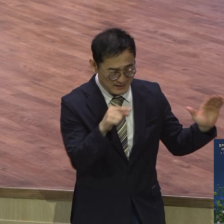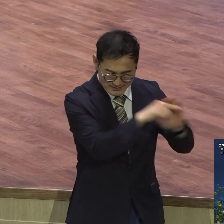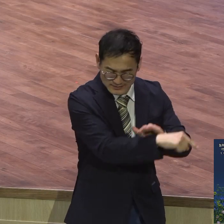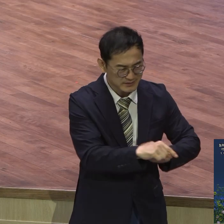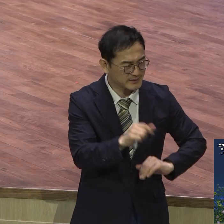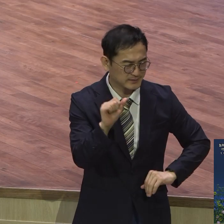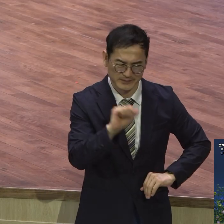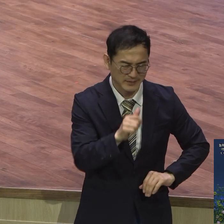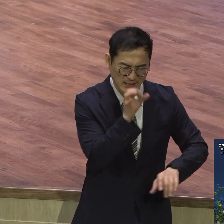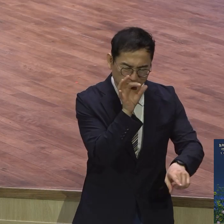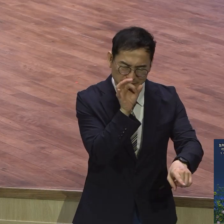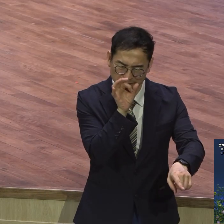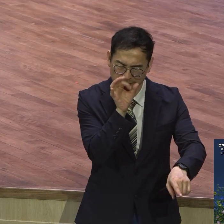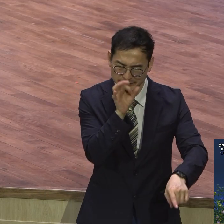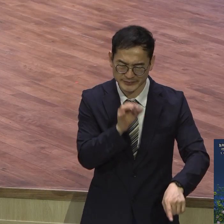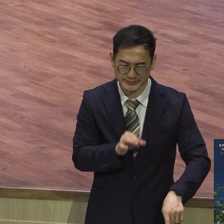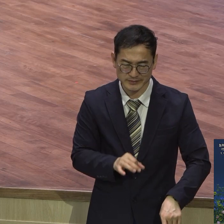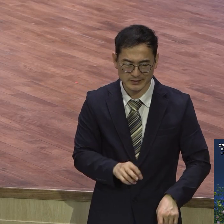광량에